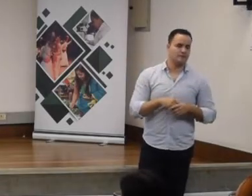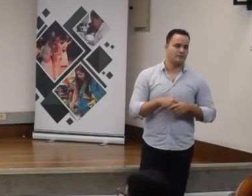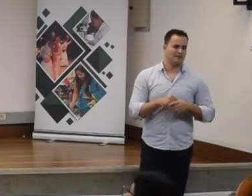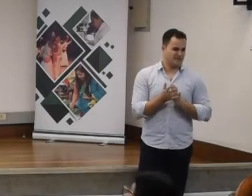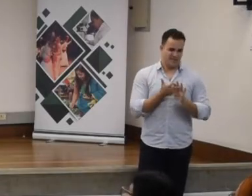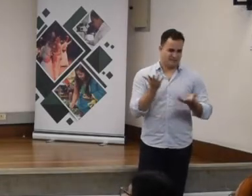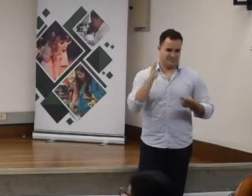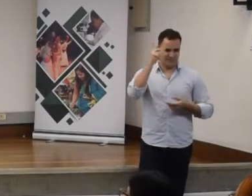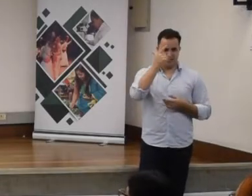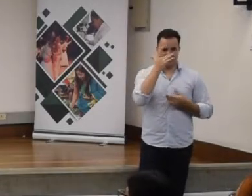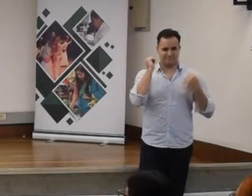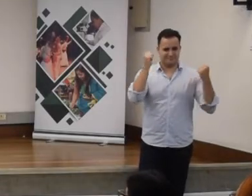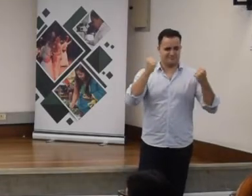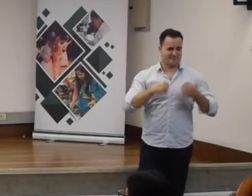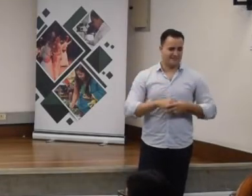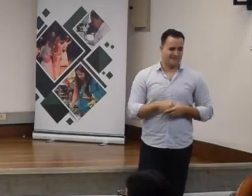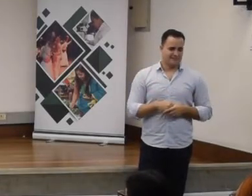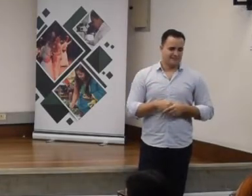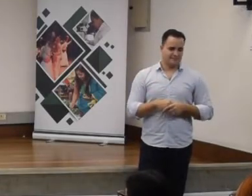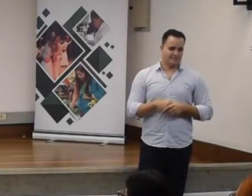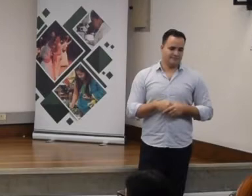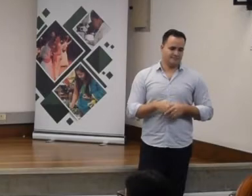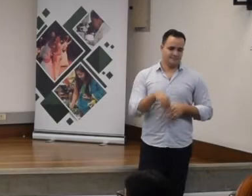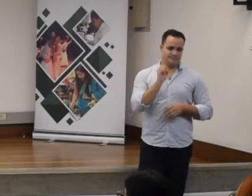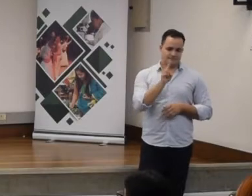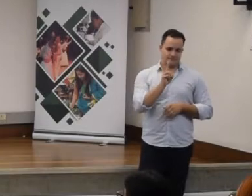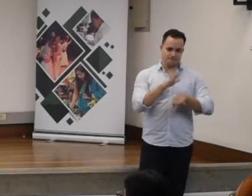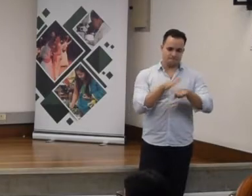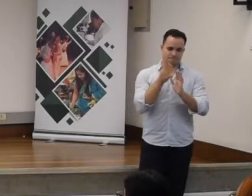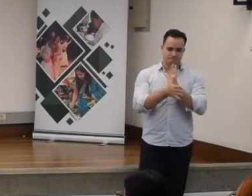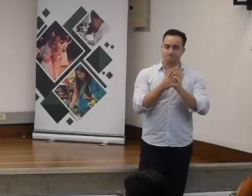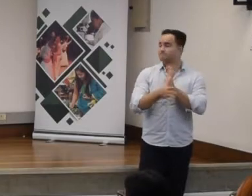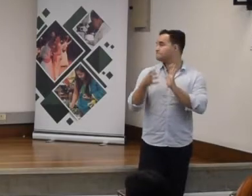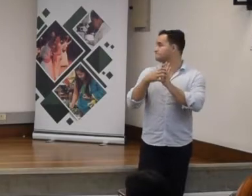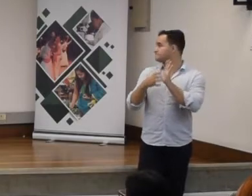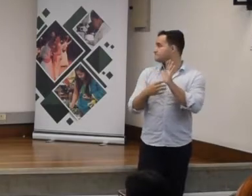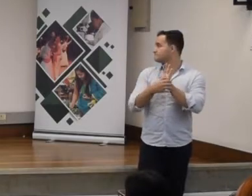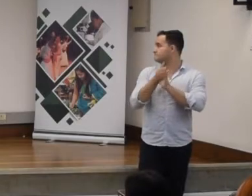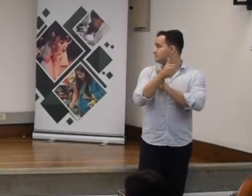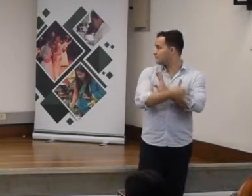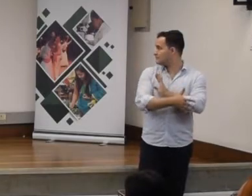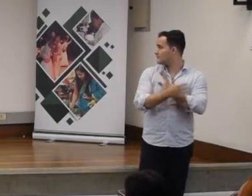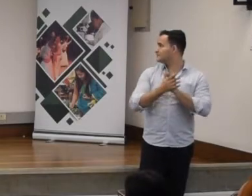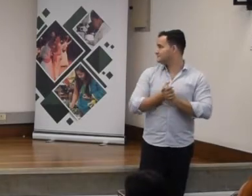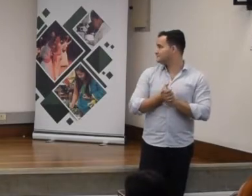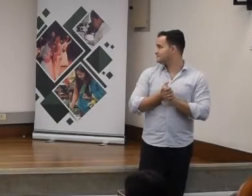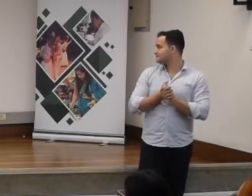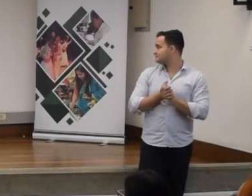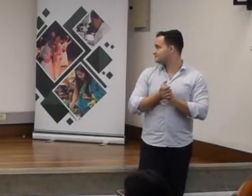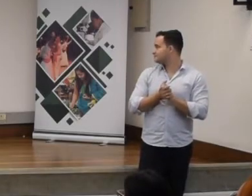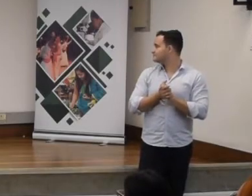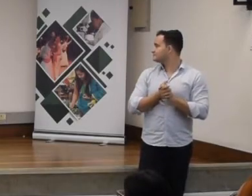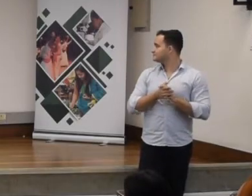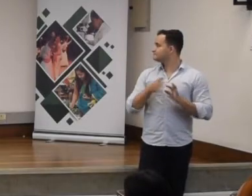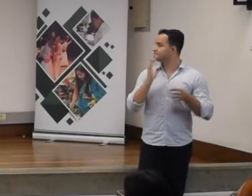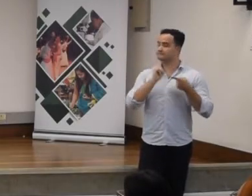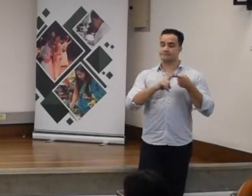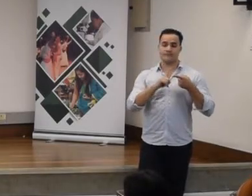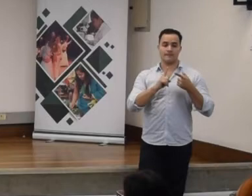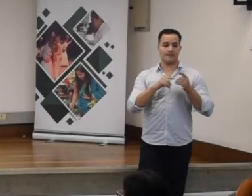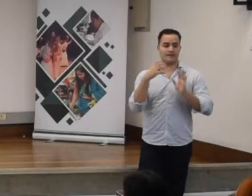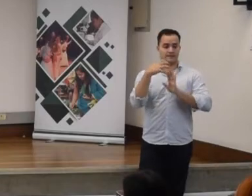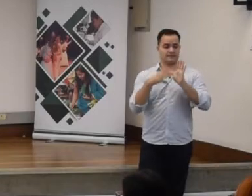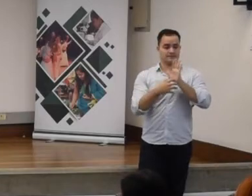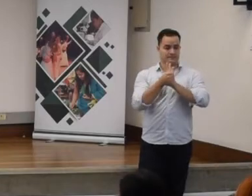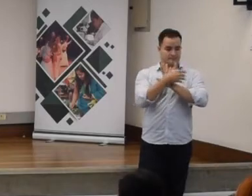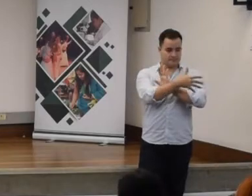quiero explicar 2 asuntos. Uno es la estructura del infográfico y 2 pues el contenido ya muy brevemente. Hemos estructurado el